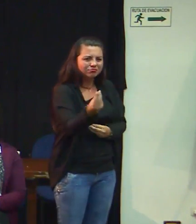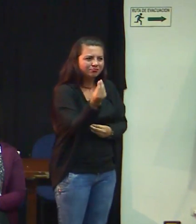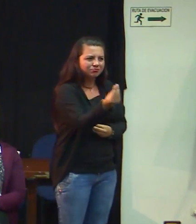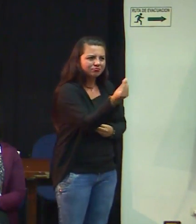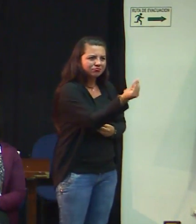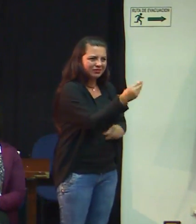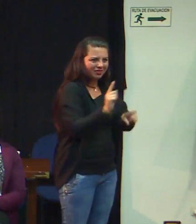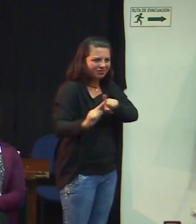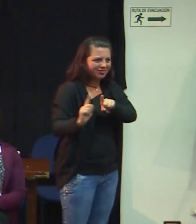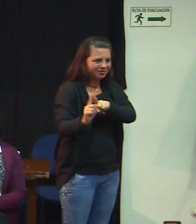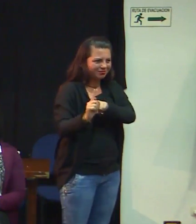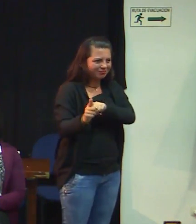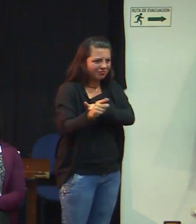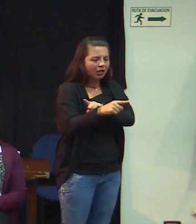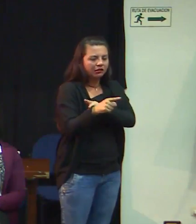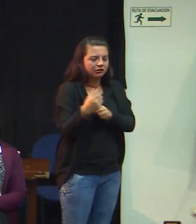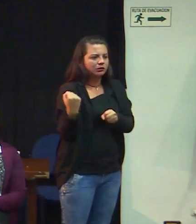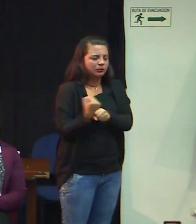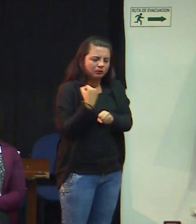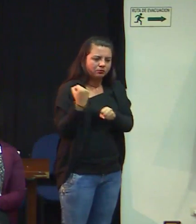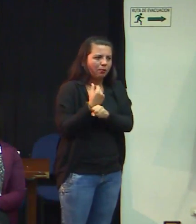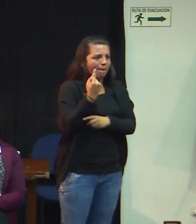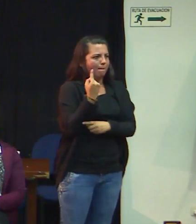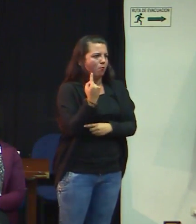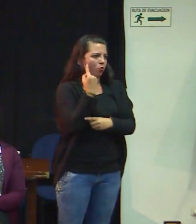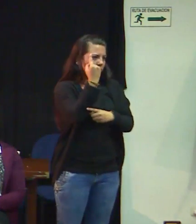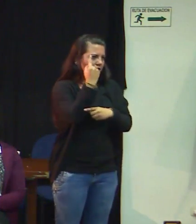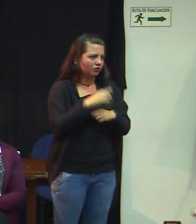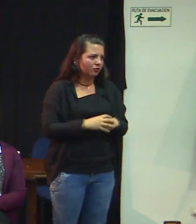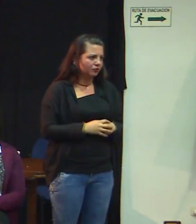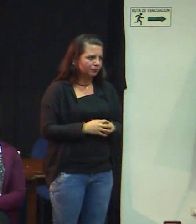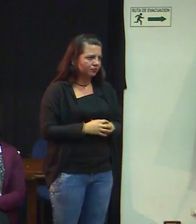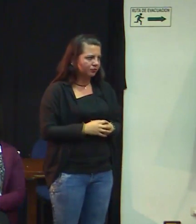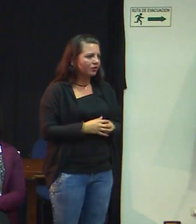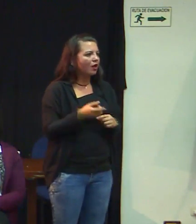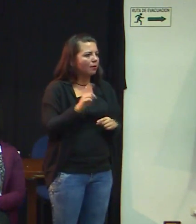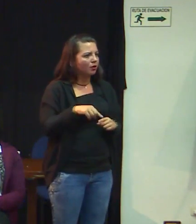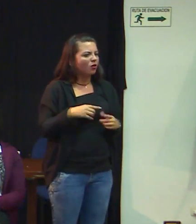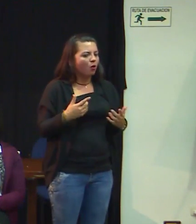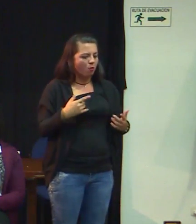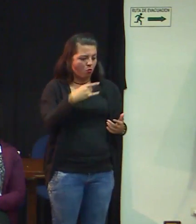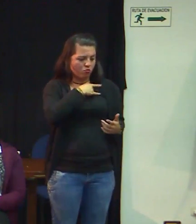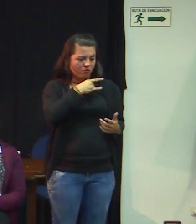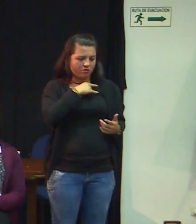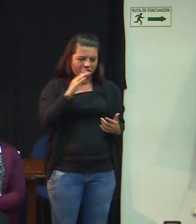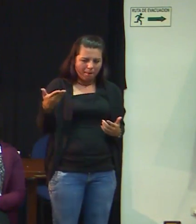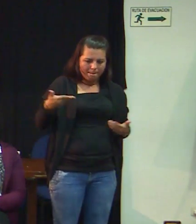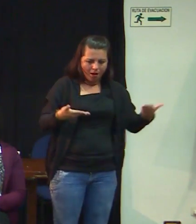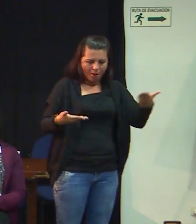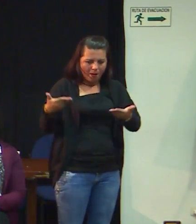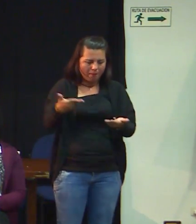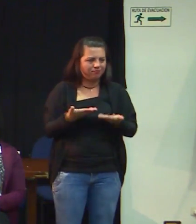estudiantiles, de trabajo político y pues de apuesta conjunta como universidad.